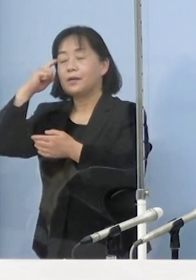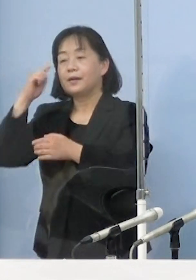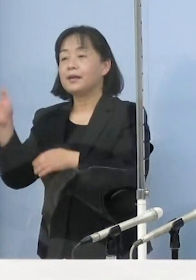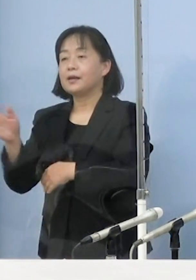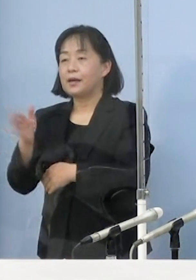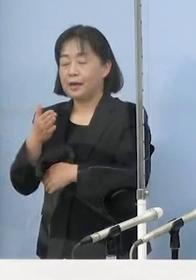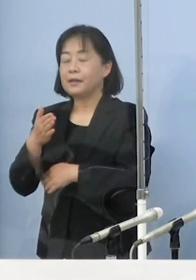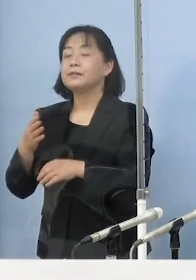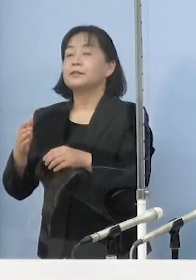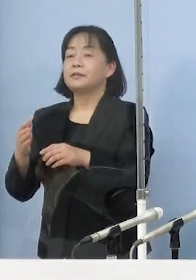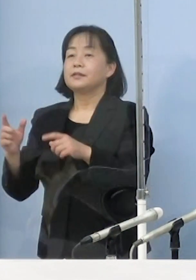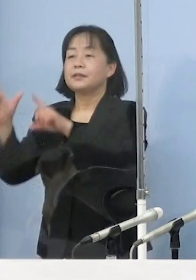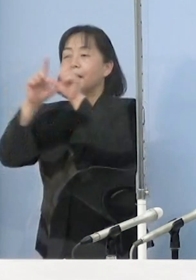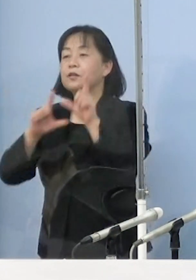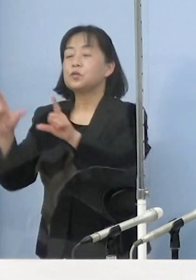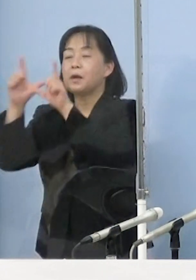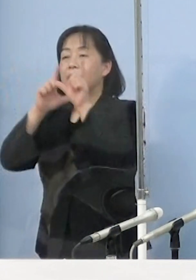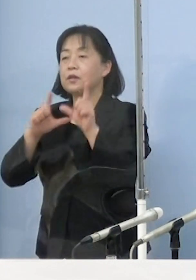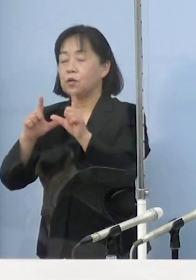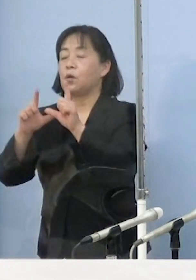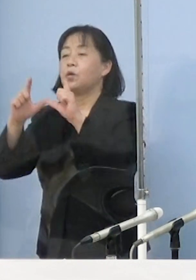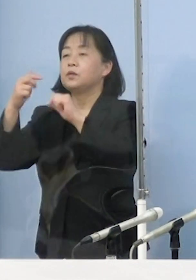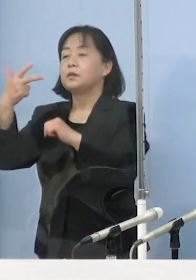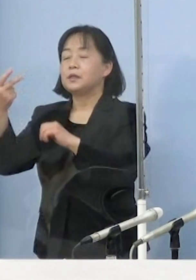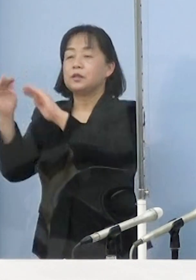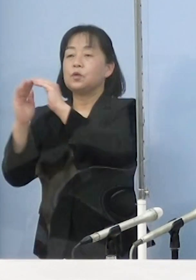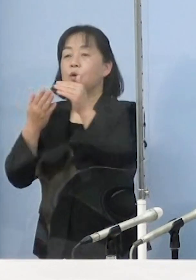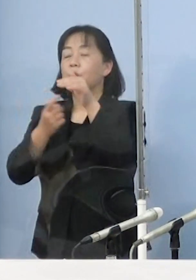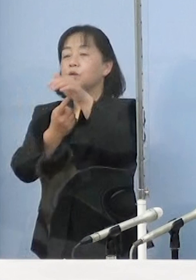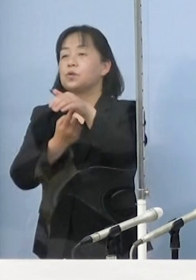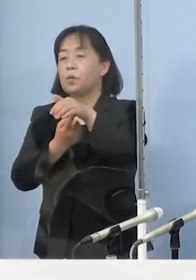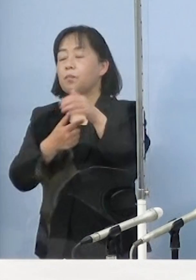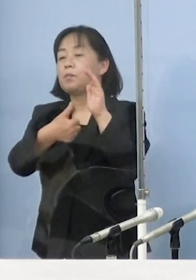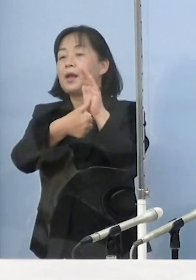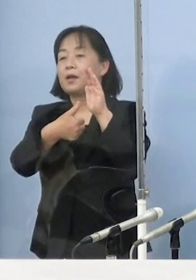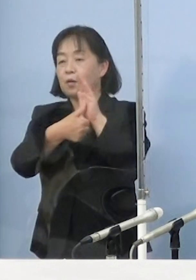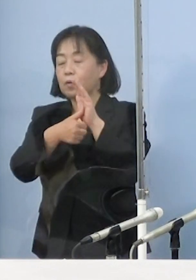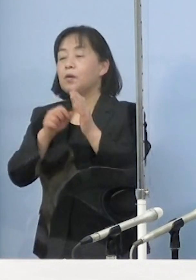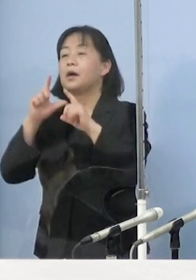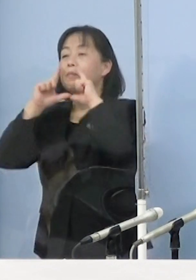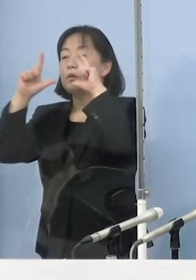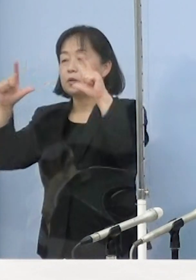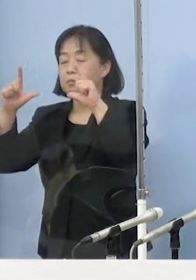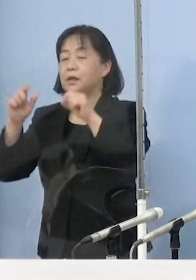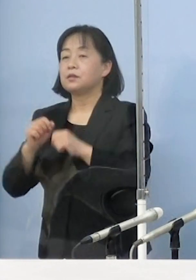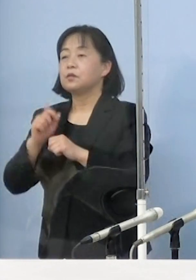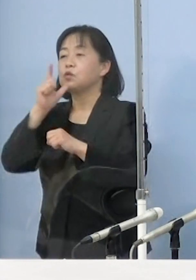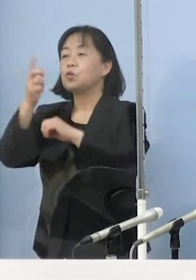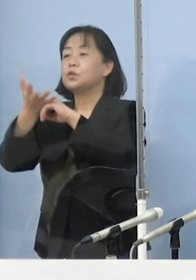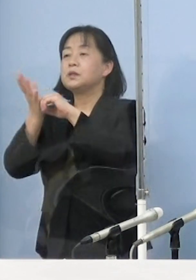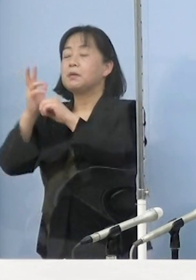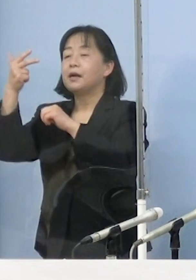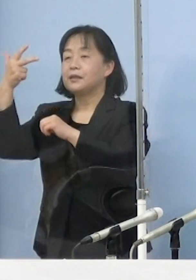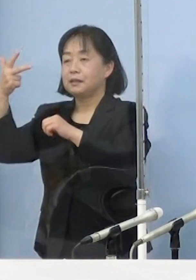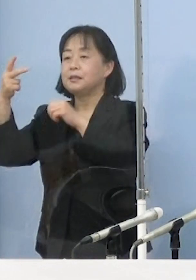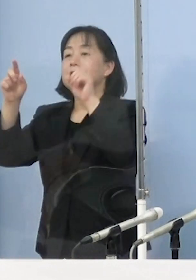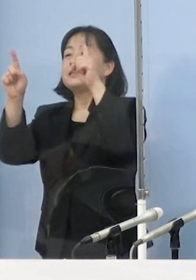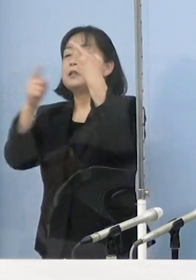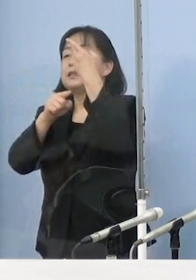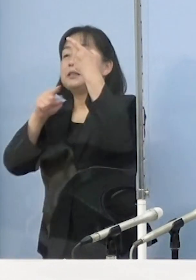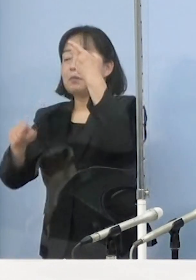の市町村名の内訳公表をさせていただきます。徳島市1